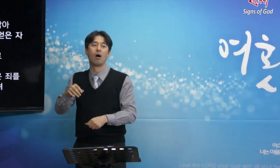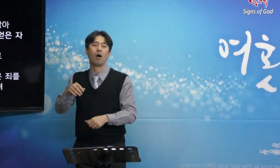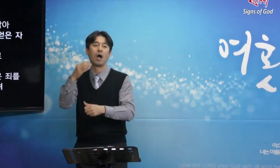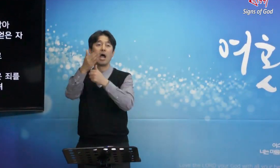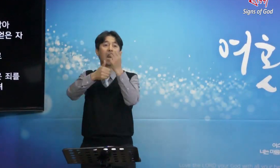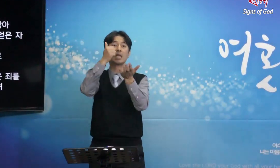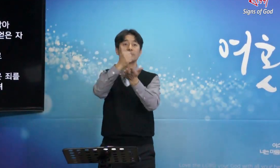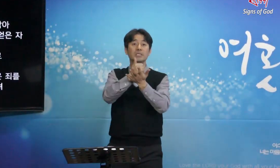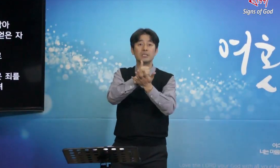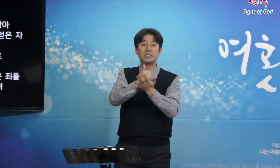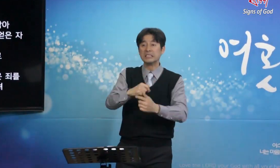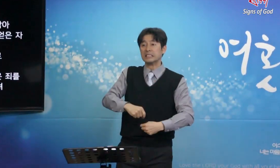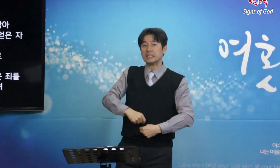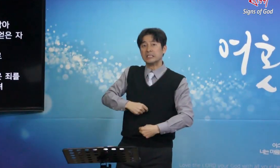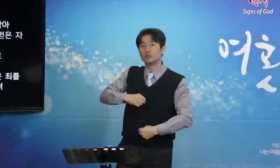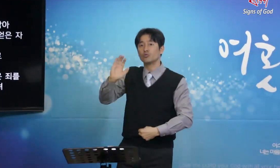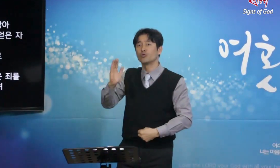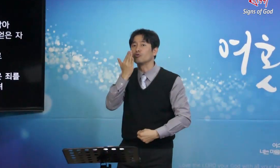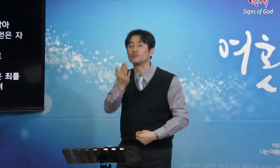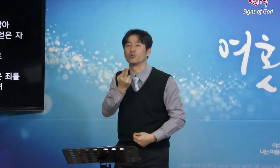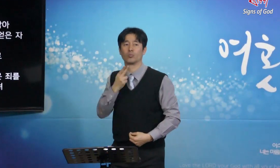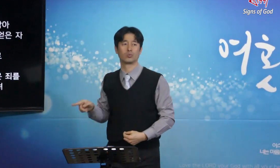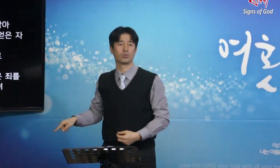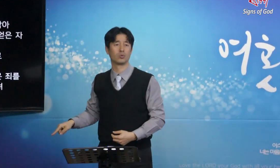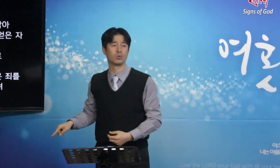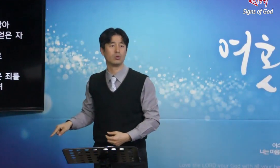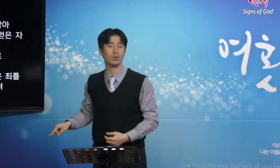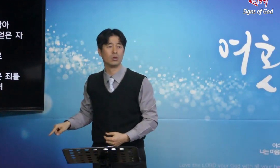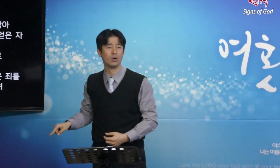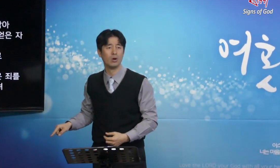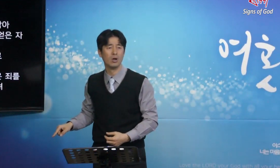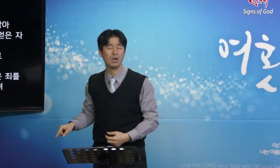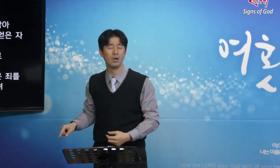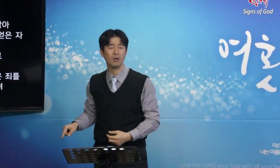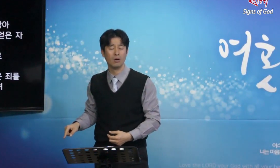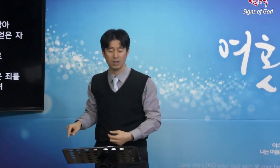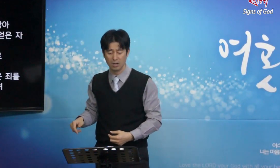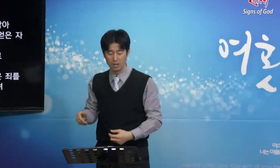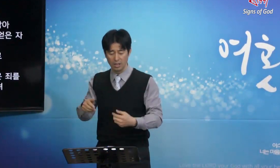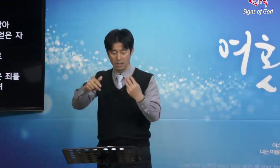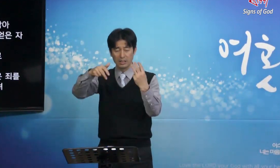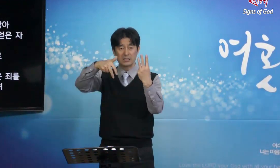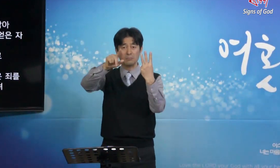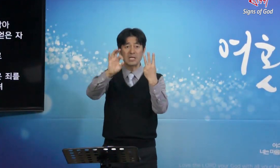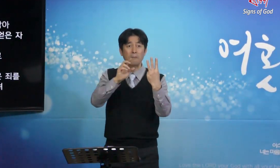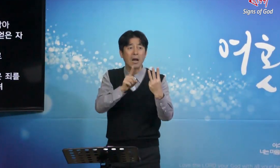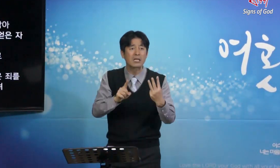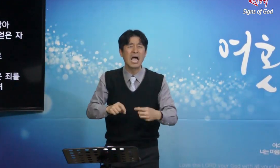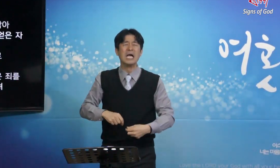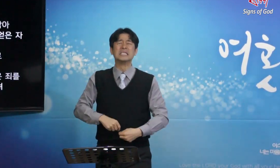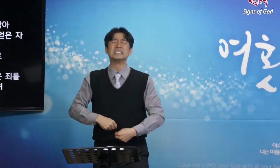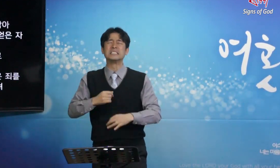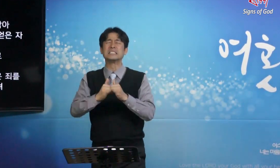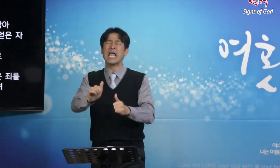이렇게 되고자 노력했지만 하나님의 그 의로 나타날 수 없었습니다. 3장에